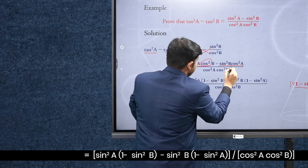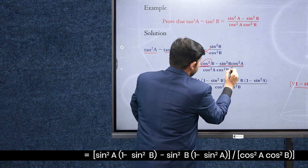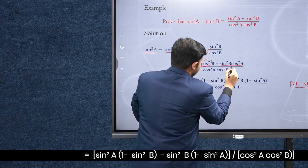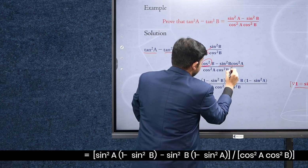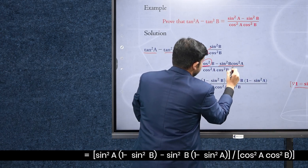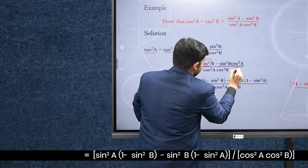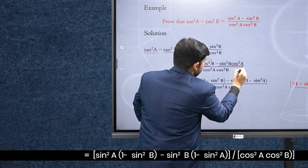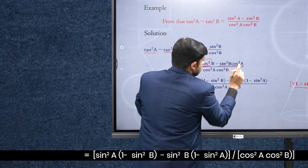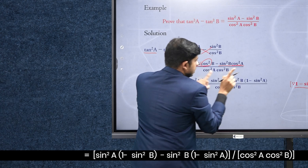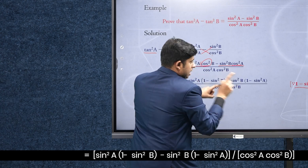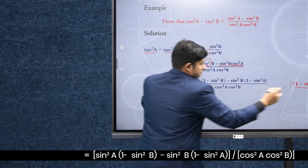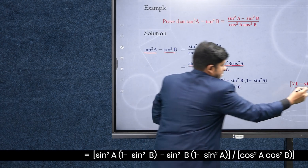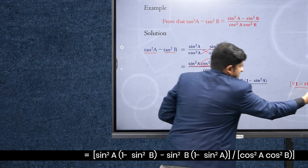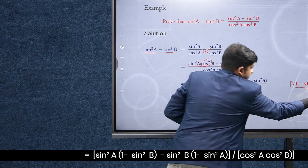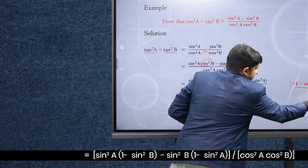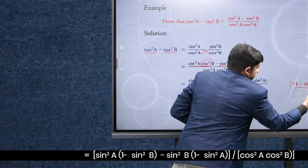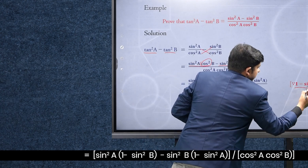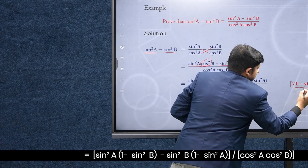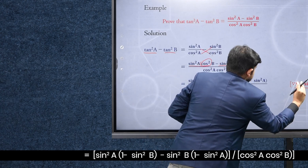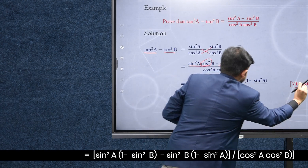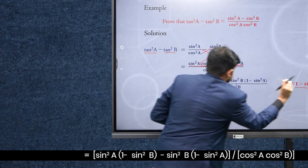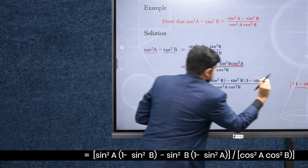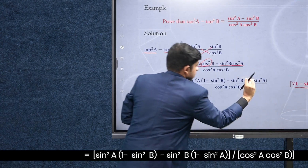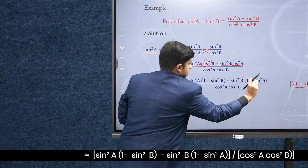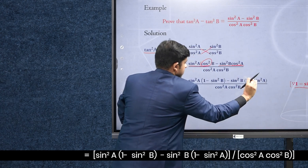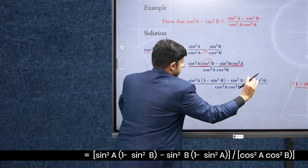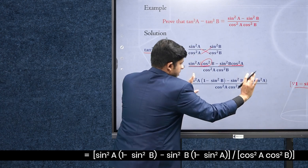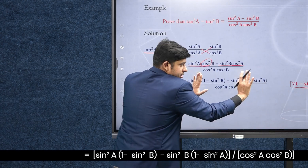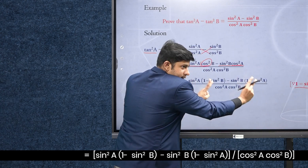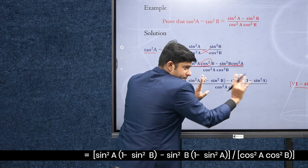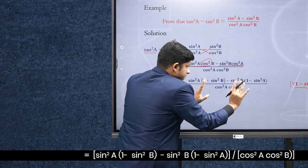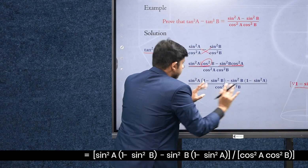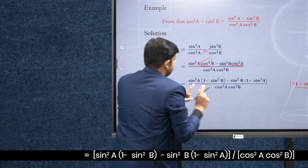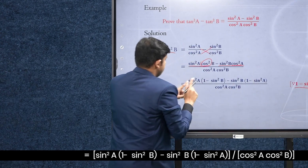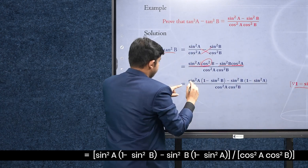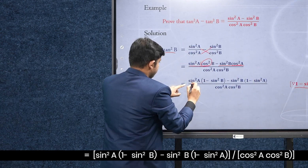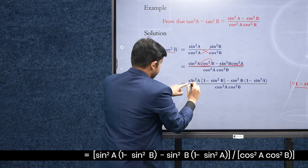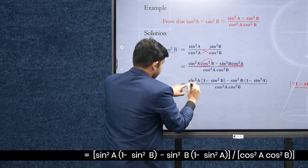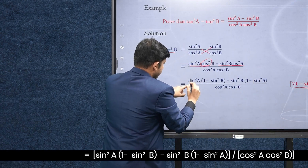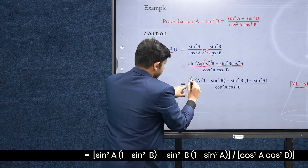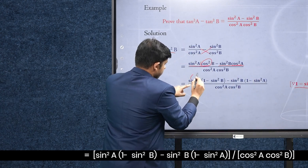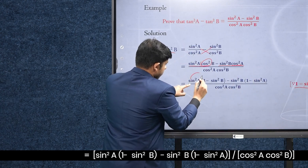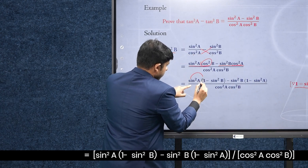equals sin 2a 1 sin 2b sin 2b 1 sin 2a cos 2o cos